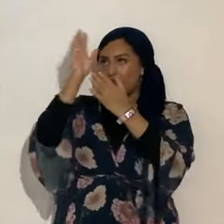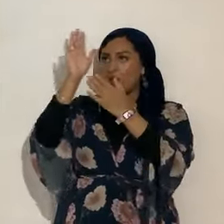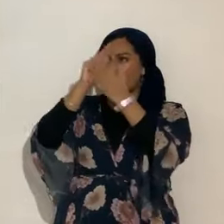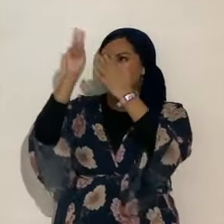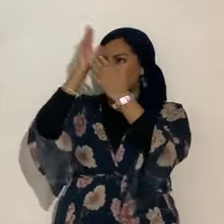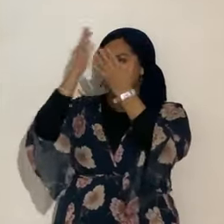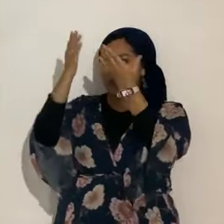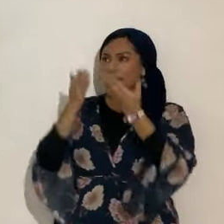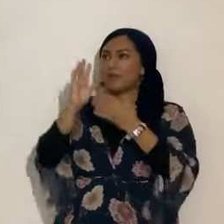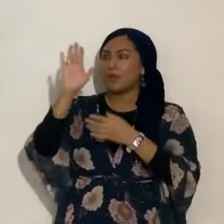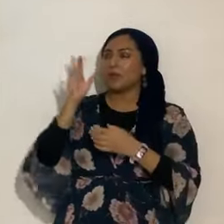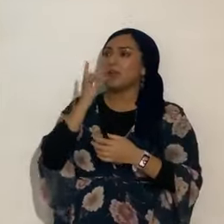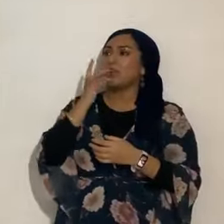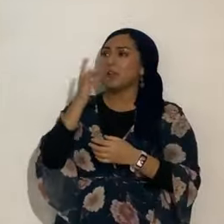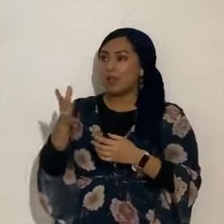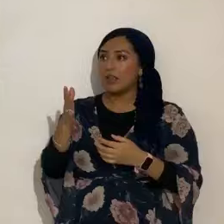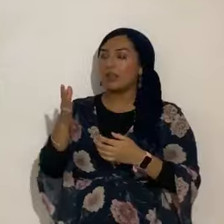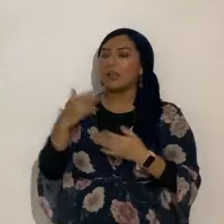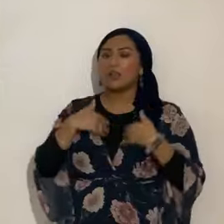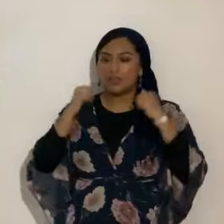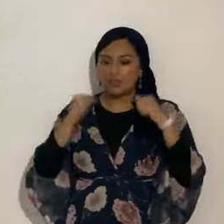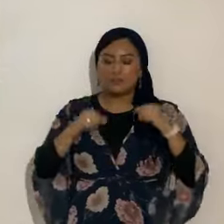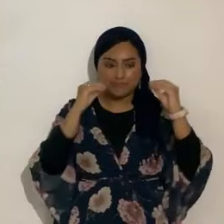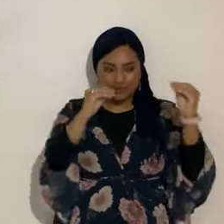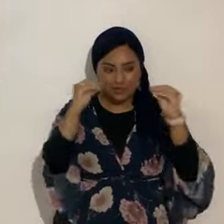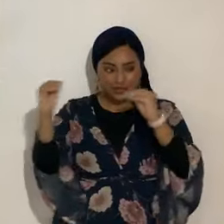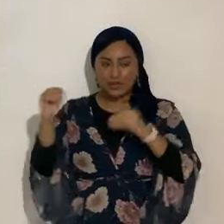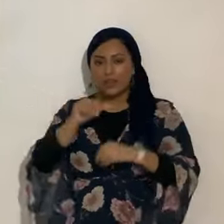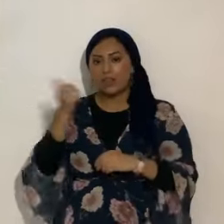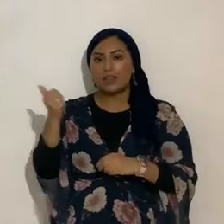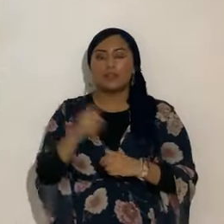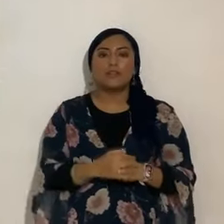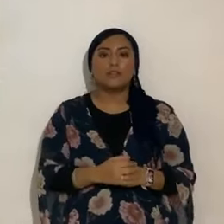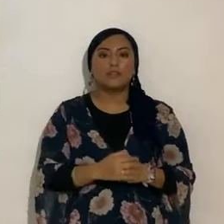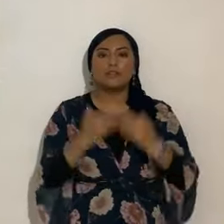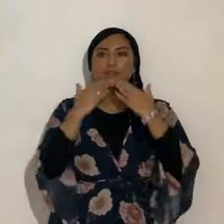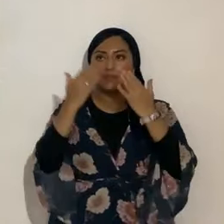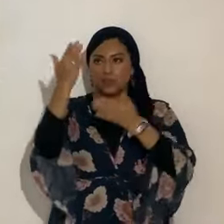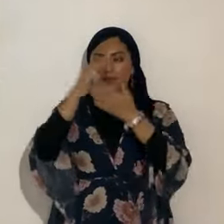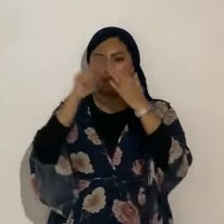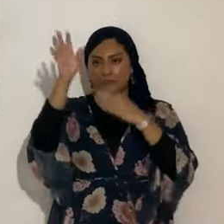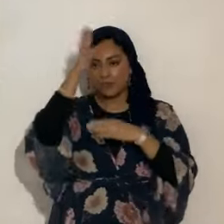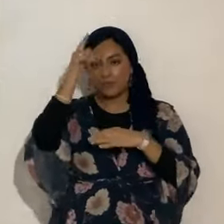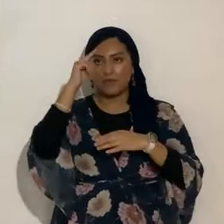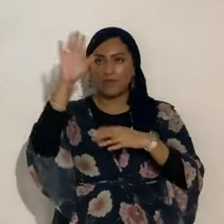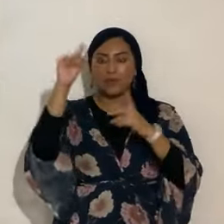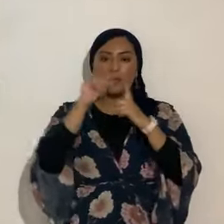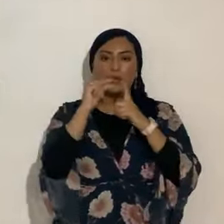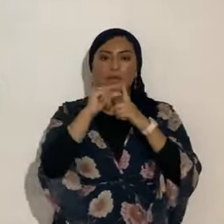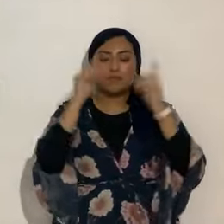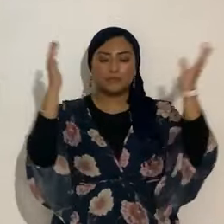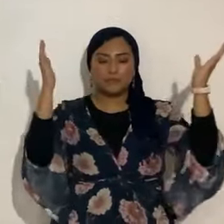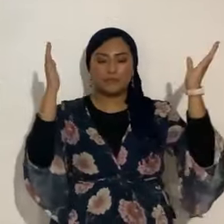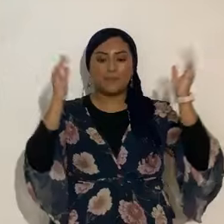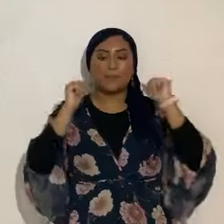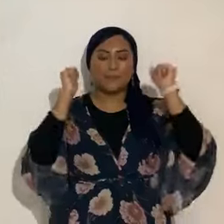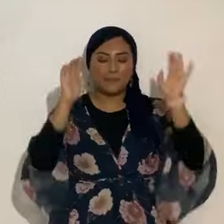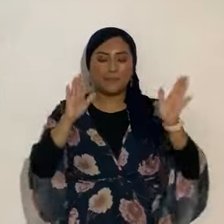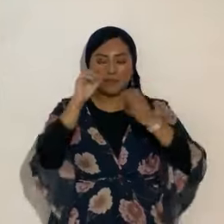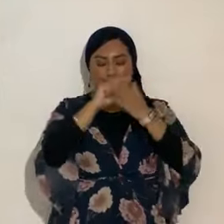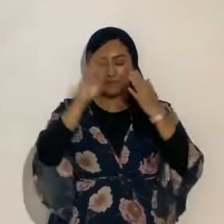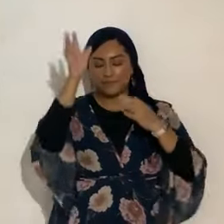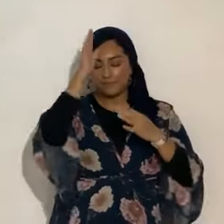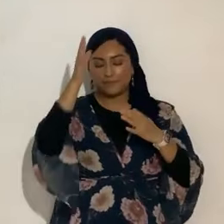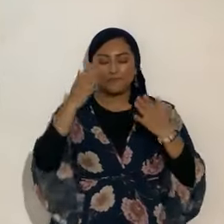luz, de tu bendito Bajacodes, para que yo pueda hacer luz para los demás. Agradezcamos al Eterno por la palabra. Padre Eterno, te damos toda Gabá,